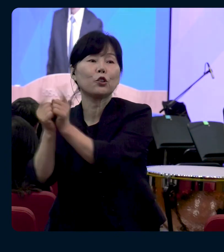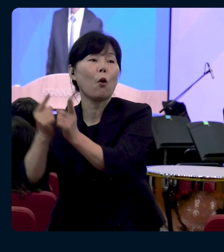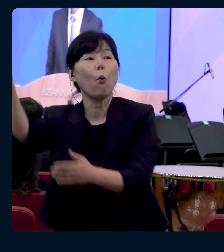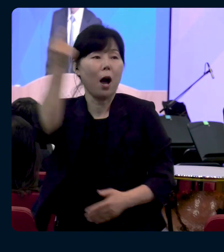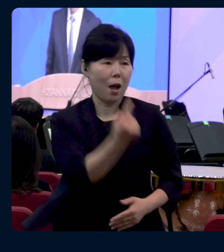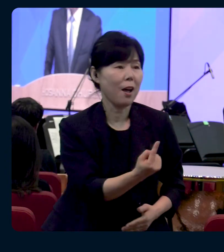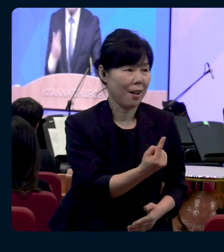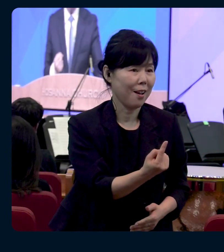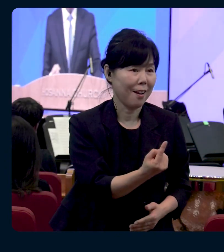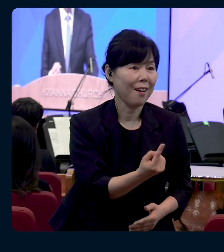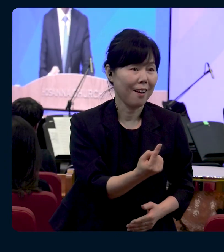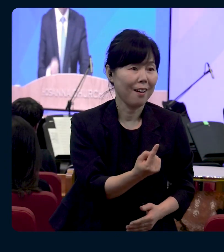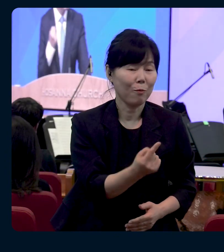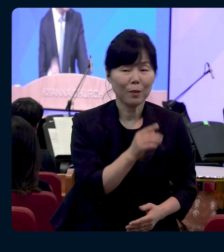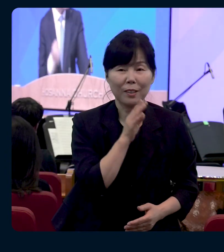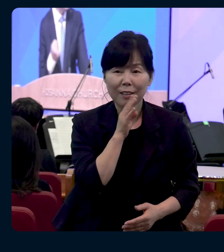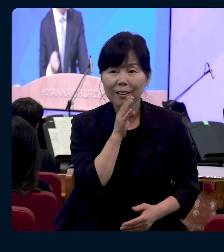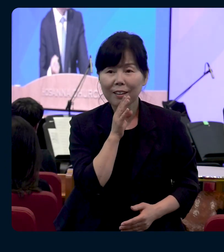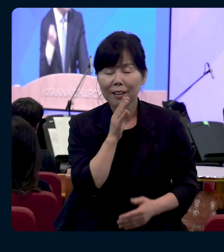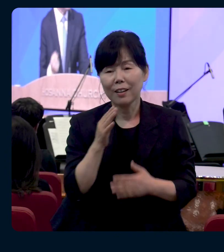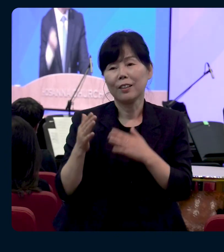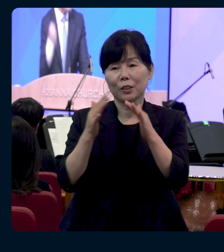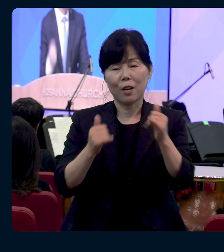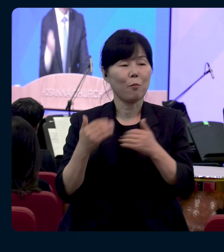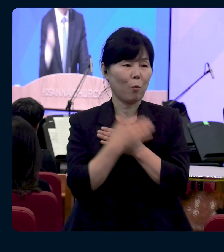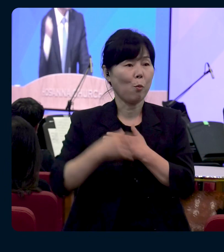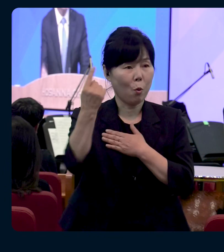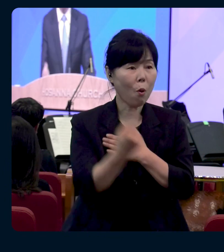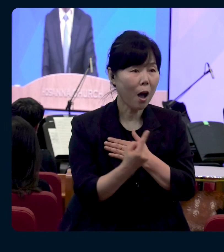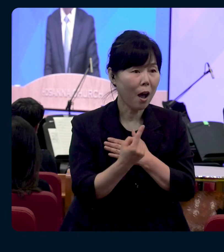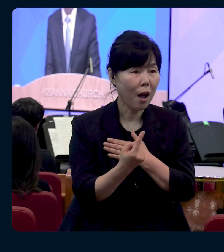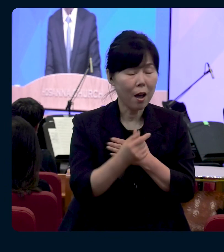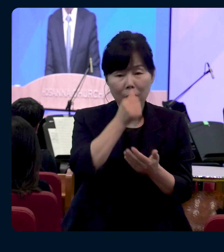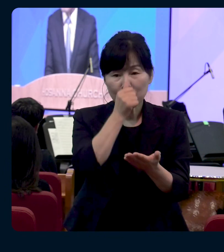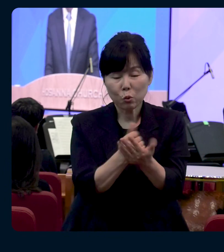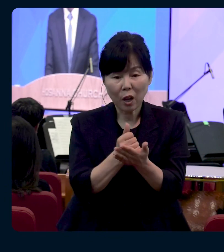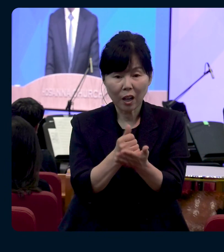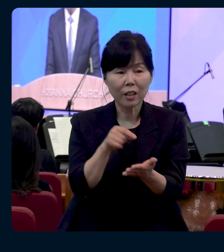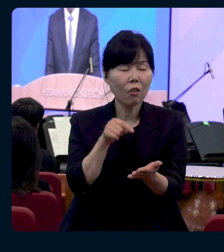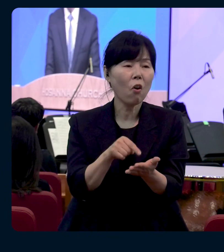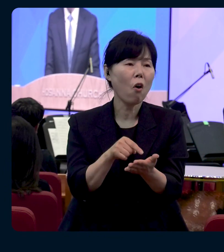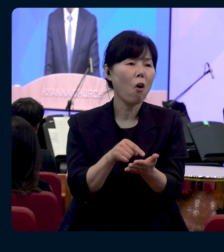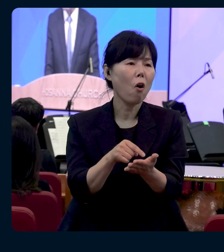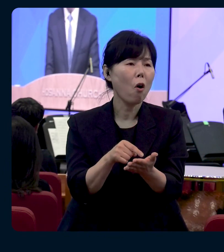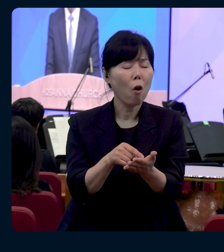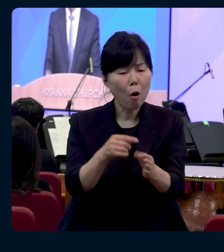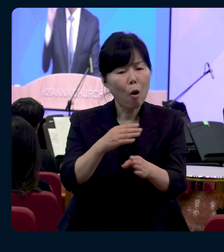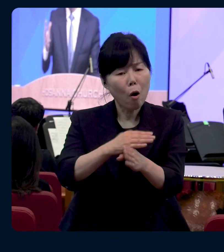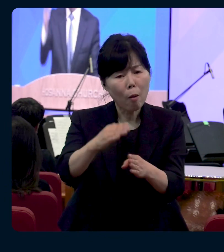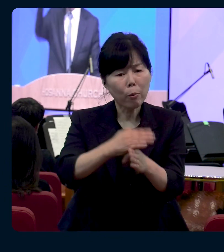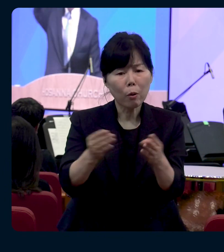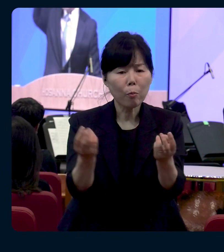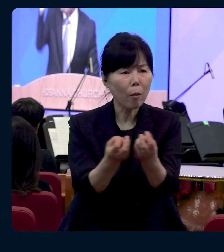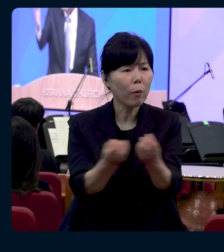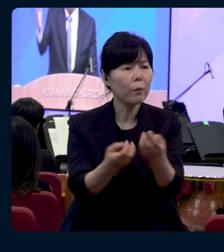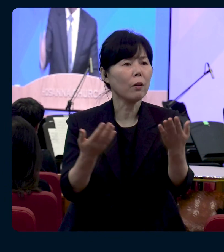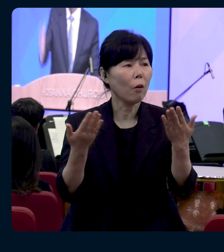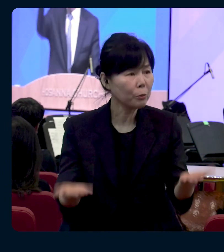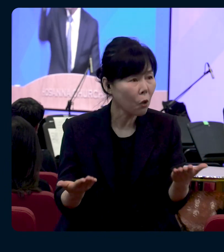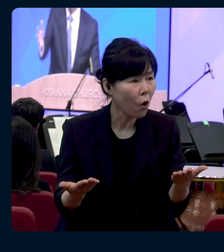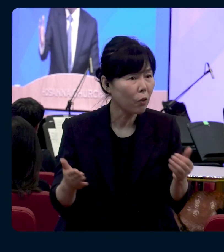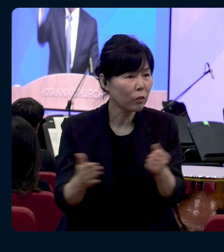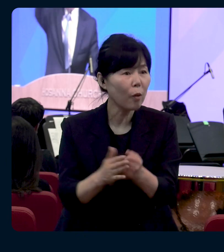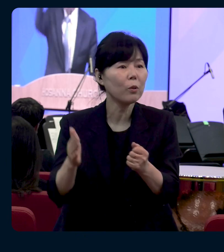배려하셔서. 그리고 우리가 정말 그 죄값 갚을 수가 없으니까, 그러니까 하나님이 대신 그 죄값을